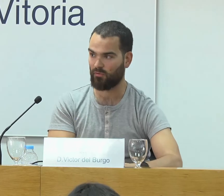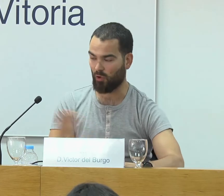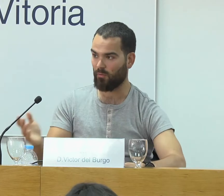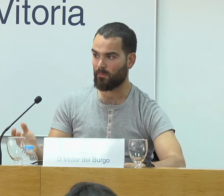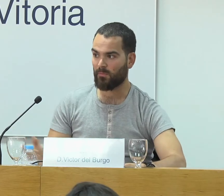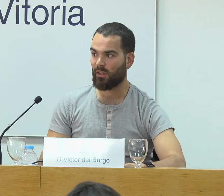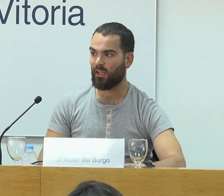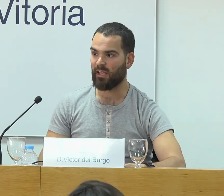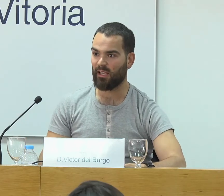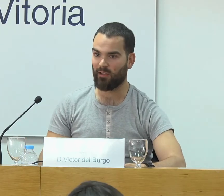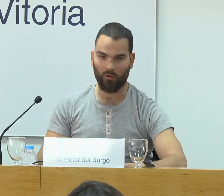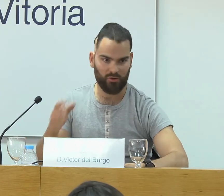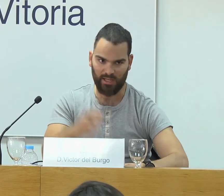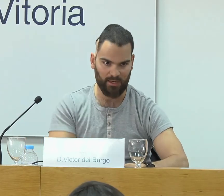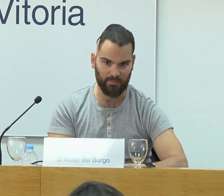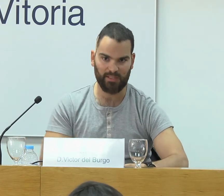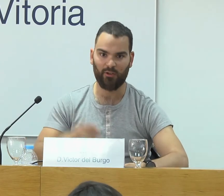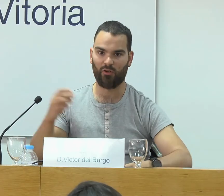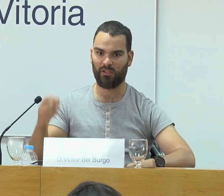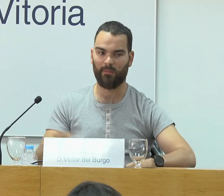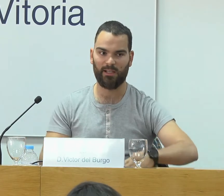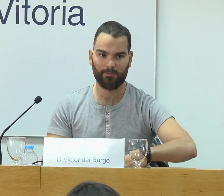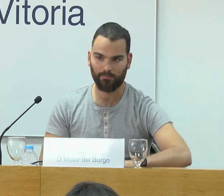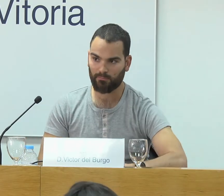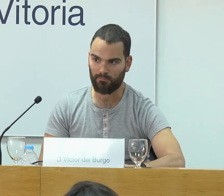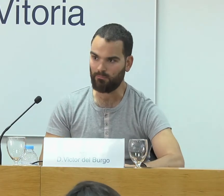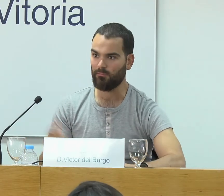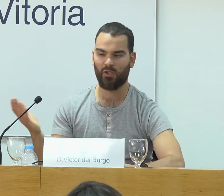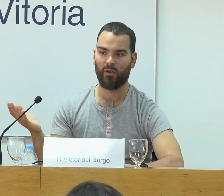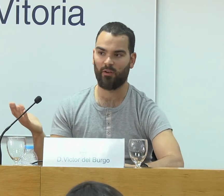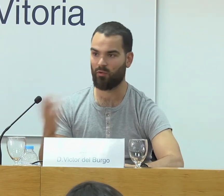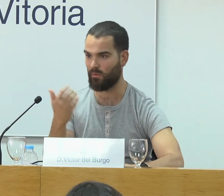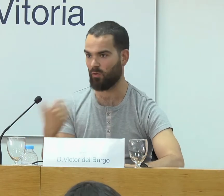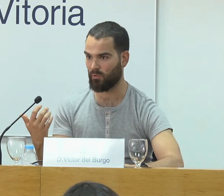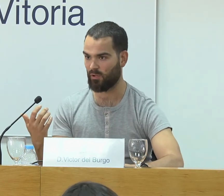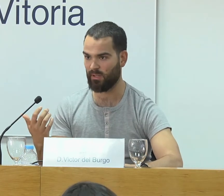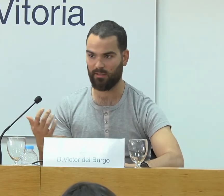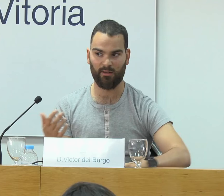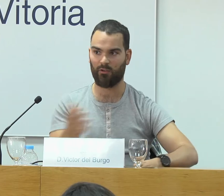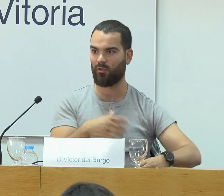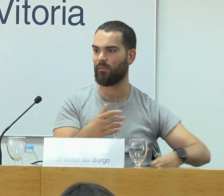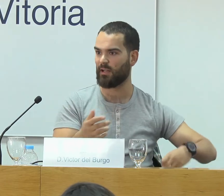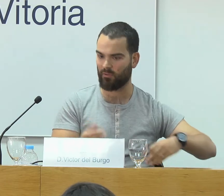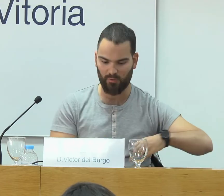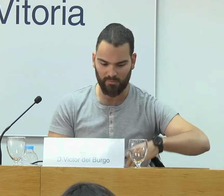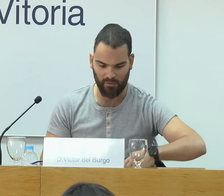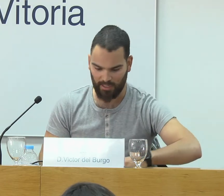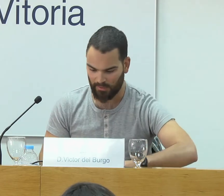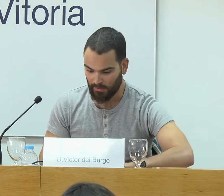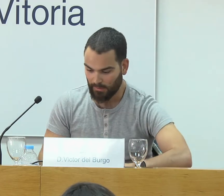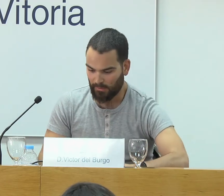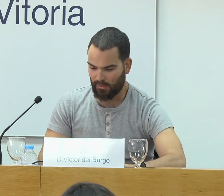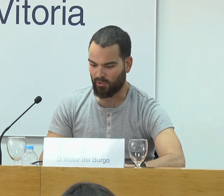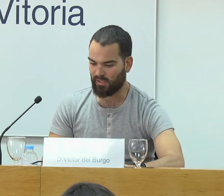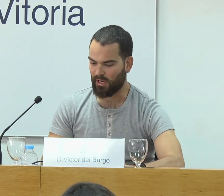del INEF, todos los exámenes prácticos y demás. Me tocó hacerlo con un hemicuerpo solamente, el otro iba a rastro como si fuese un